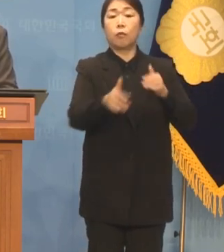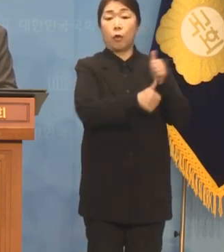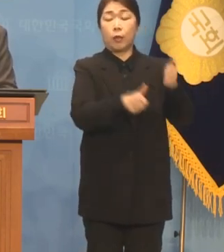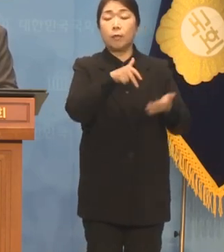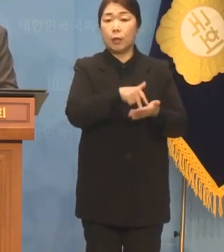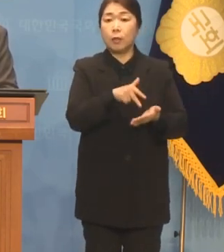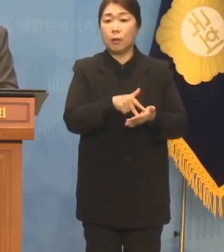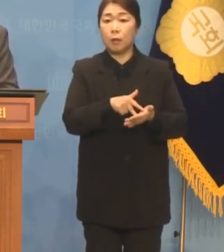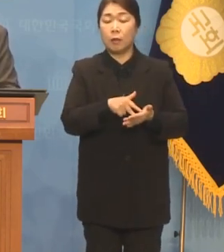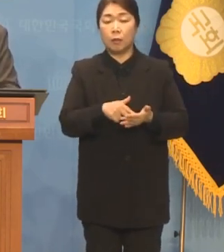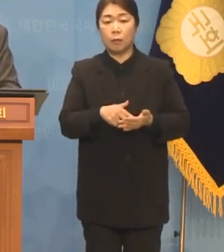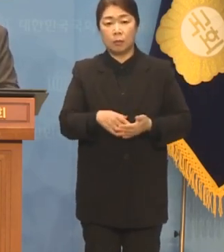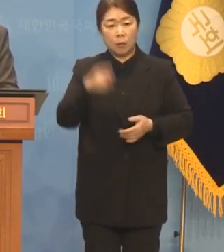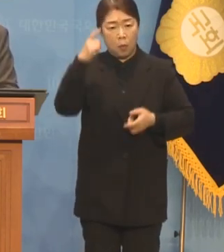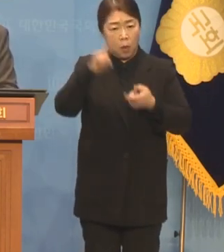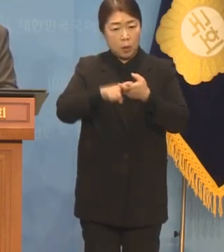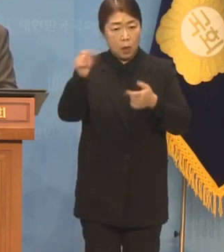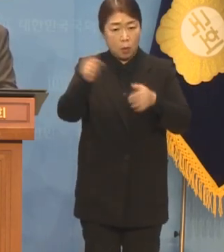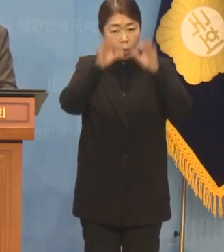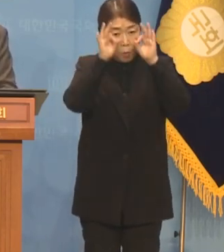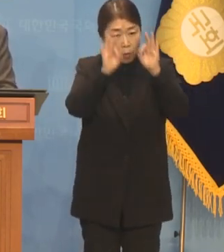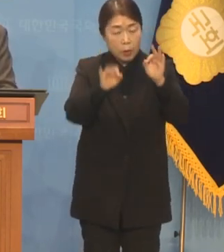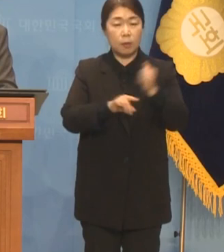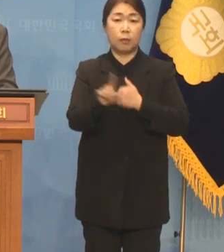대책위에서 주목하는 부분은